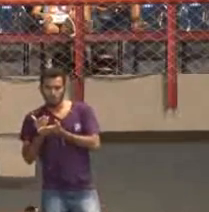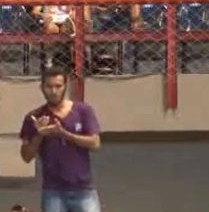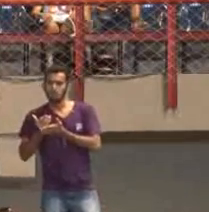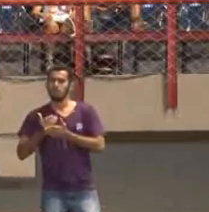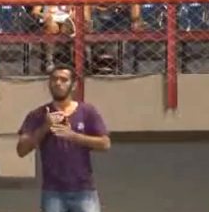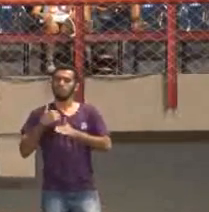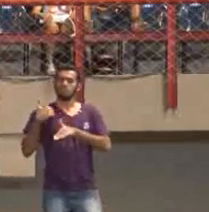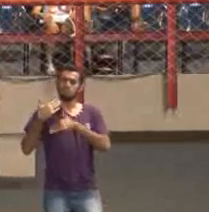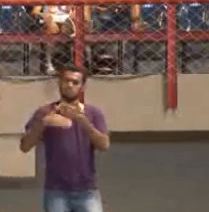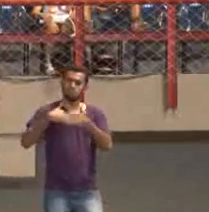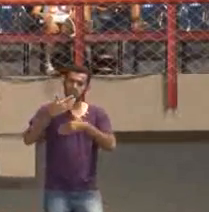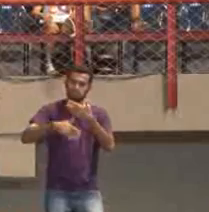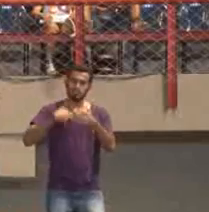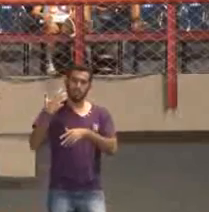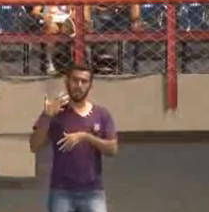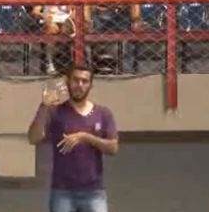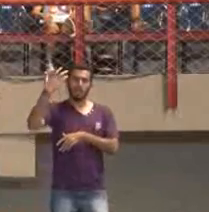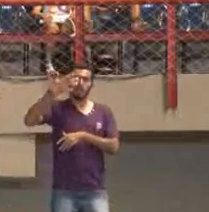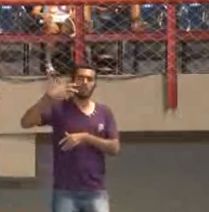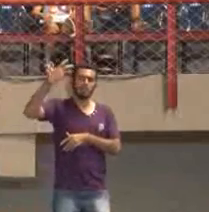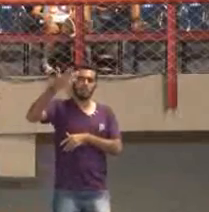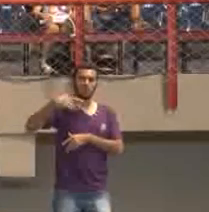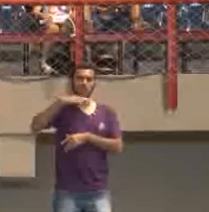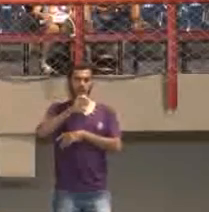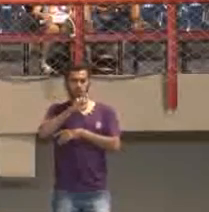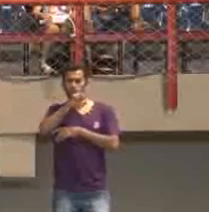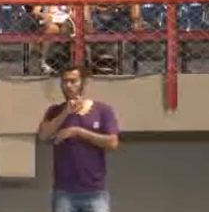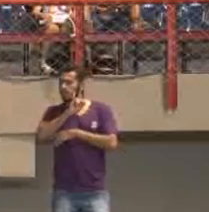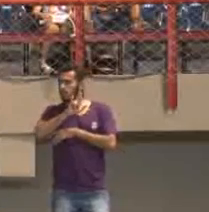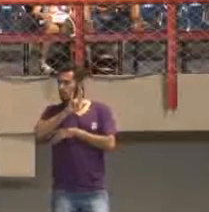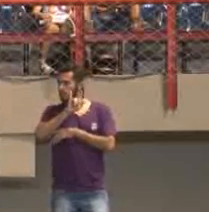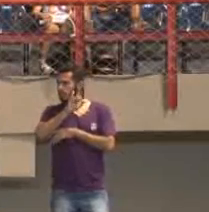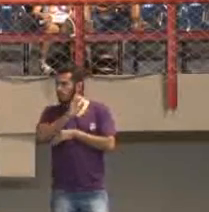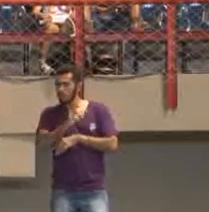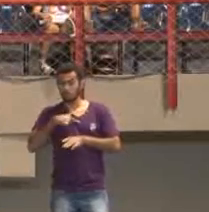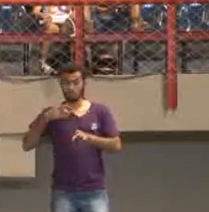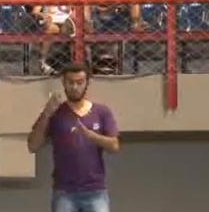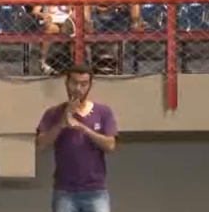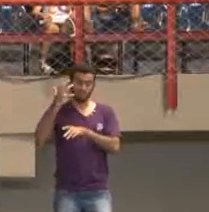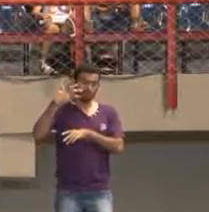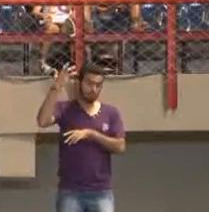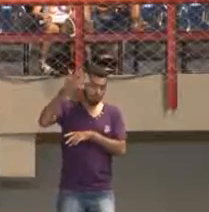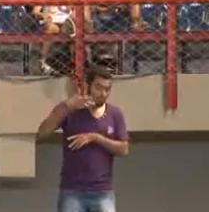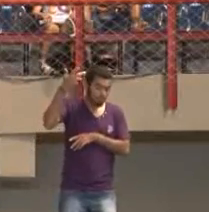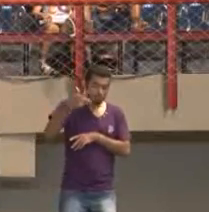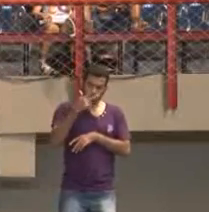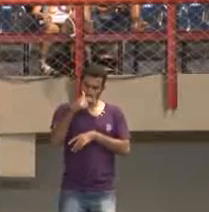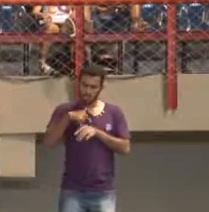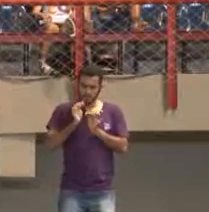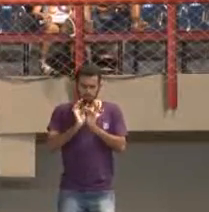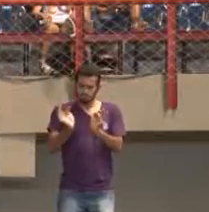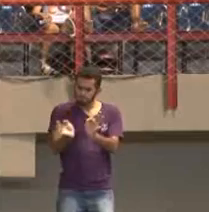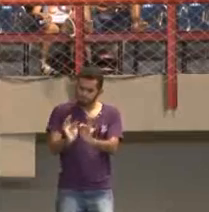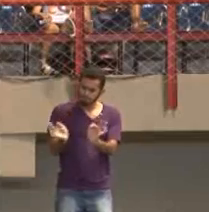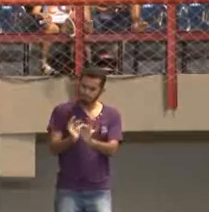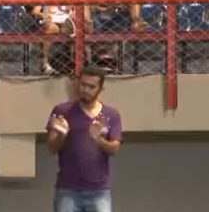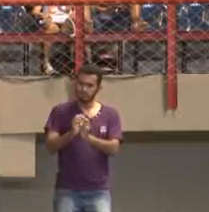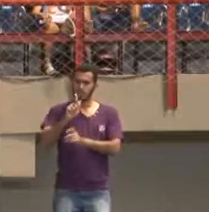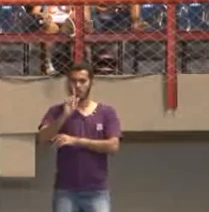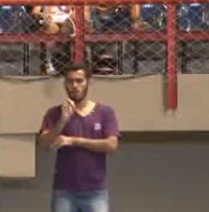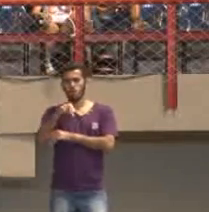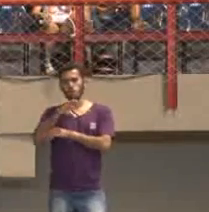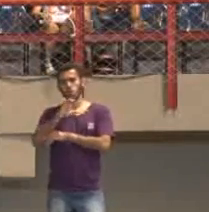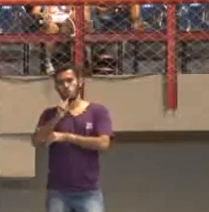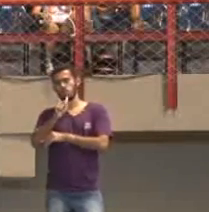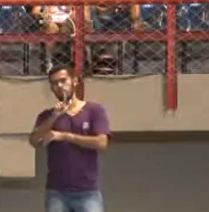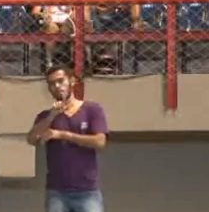canção do exílio. Por essa musicalidade, por essa simplicidade, que o Gonçalves Dias vai